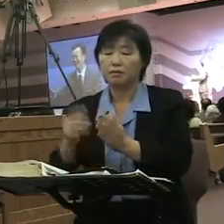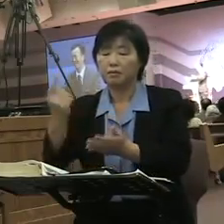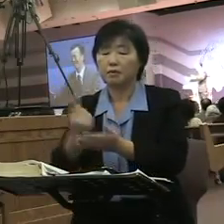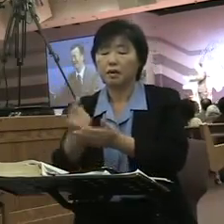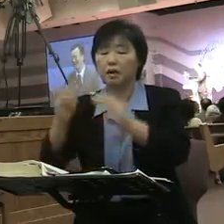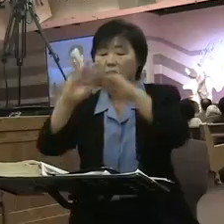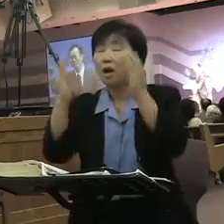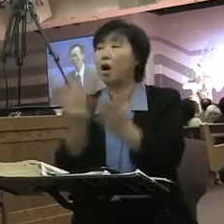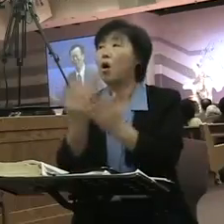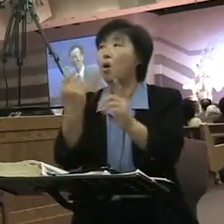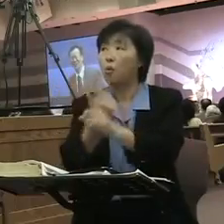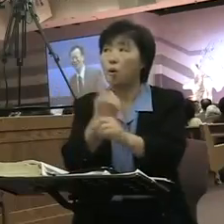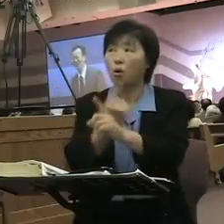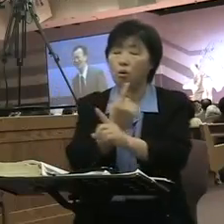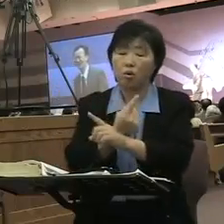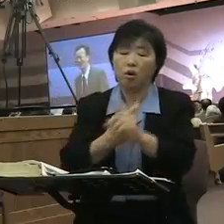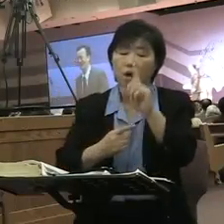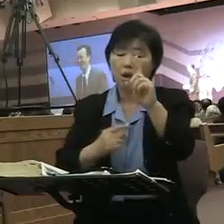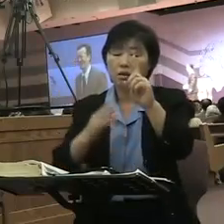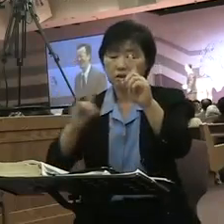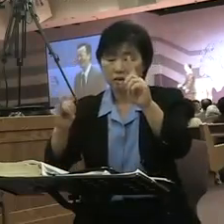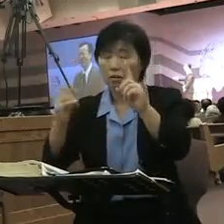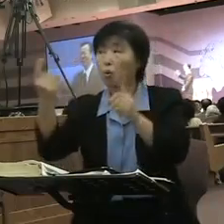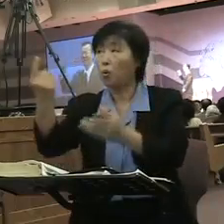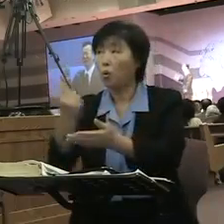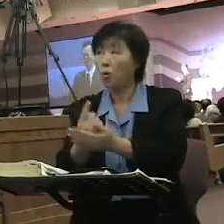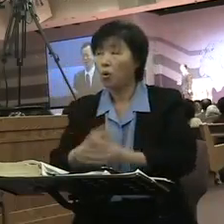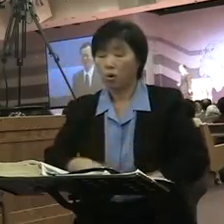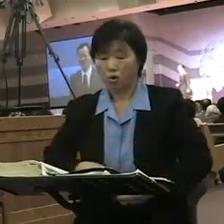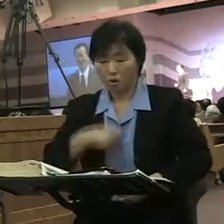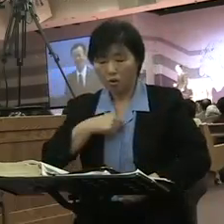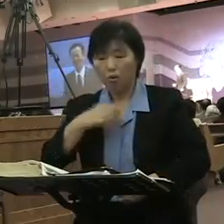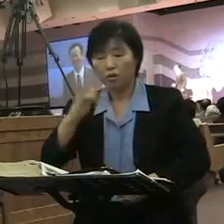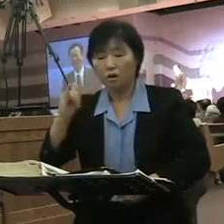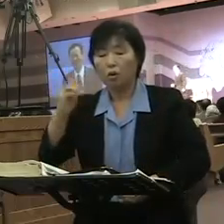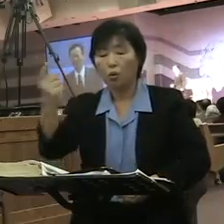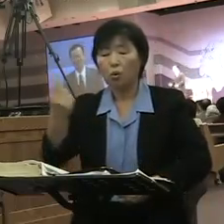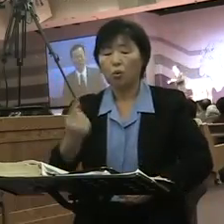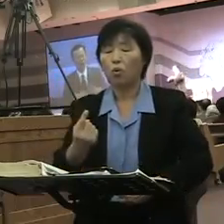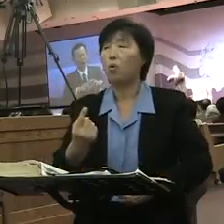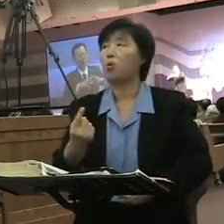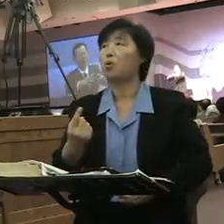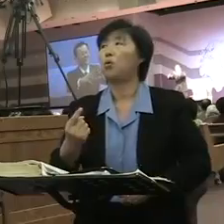바뀝니다. 한 분이 오셨어요. 의로운 자가 오셨어요.